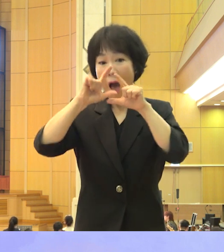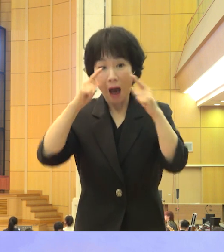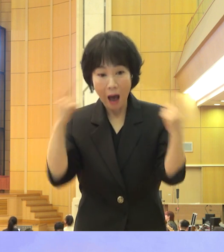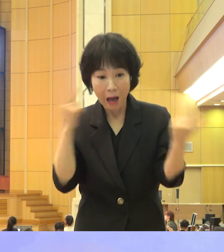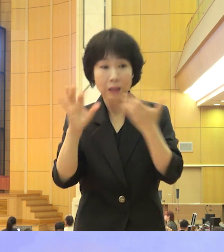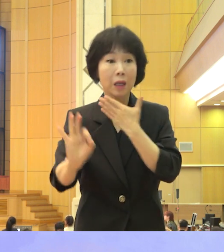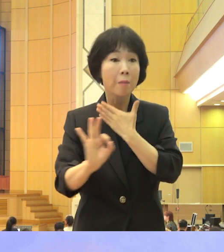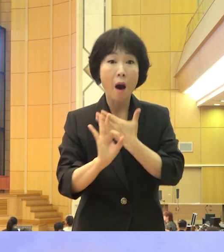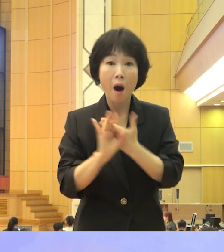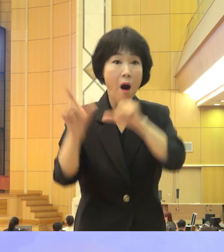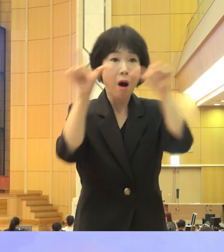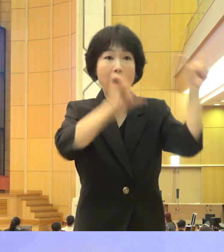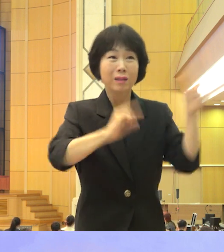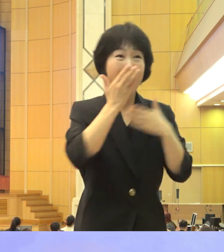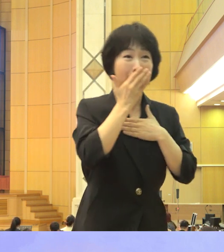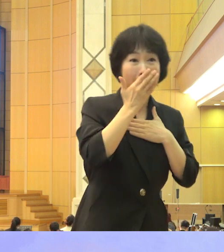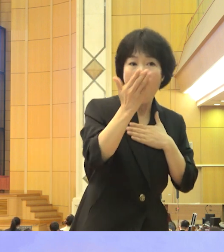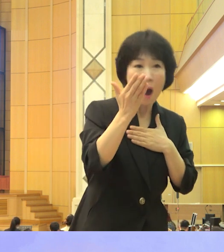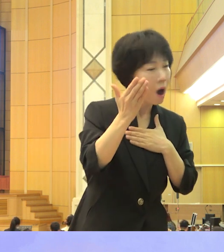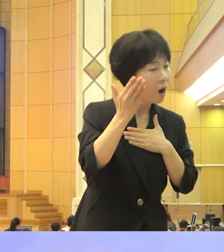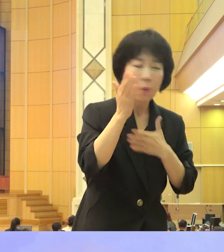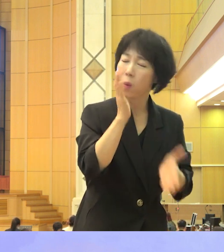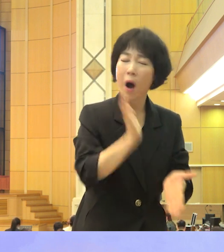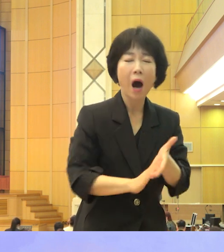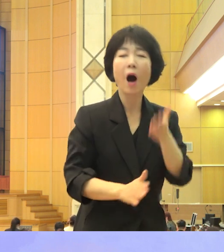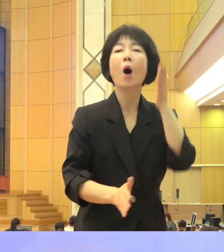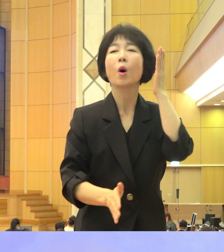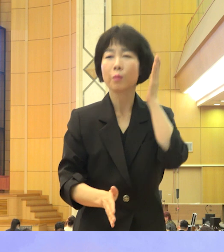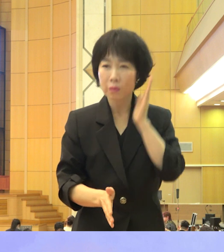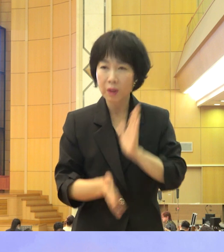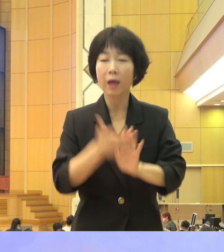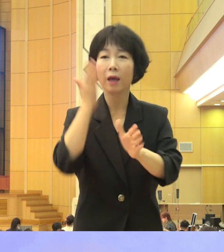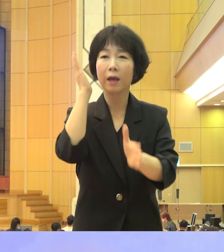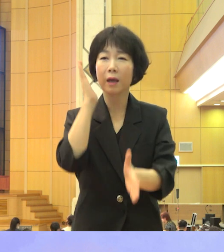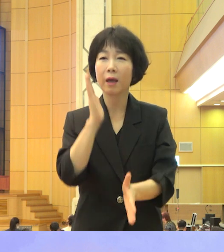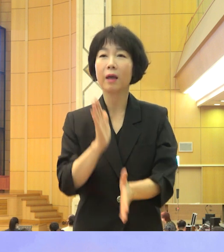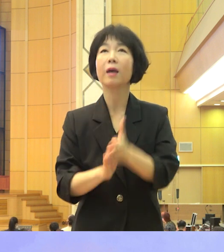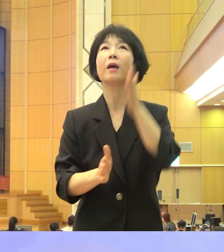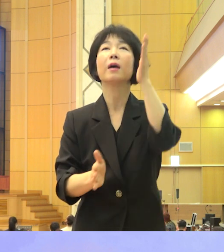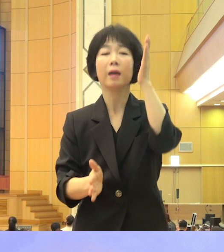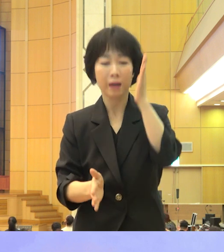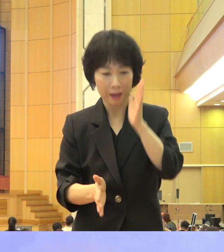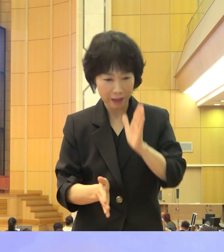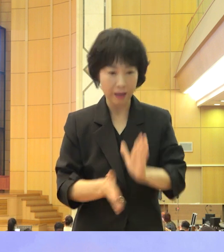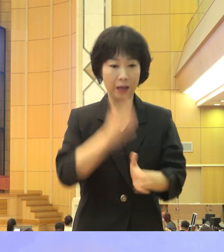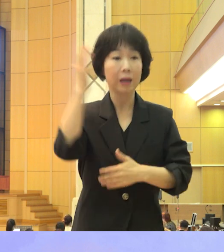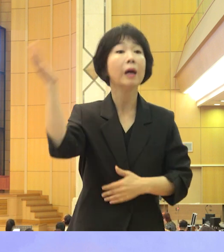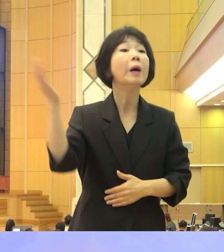은혜 아니면 살아갈 수가 없네.